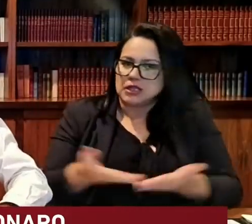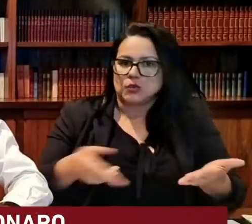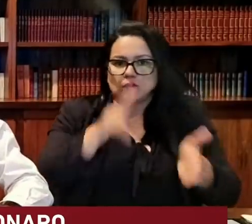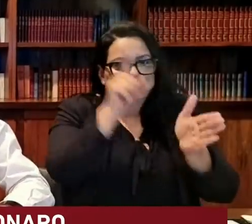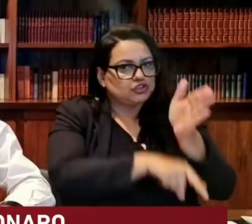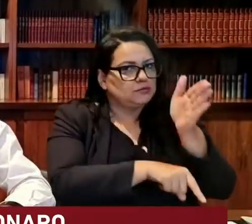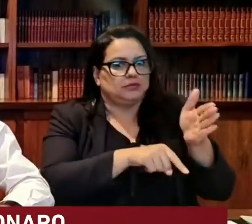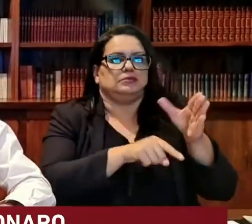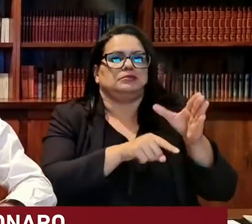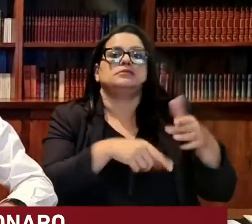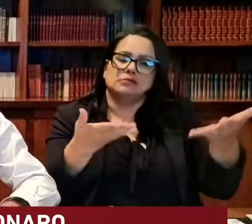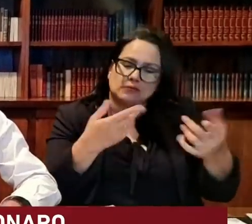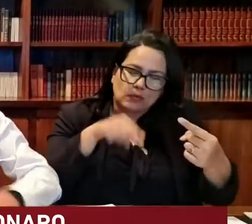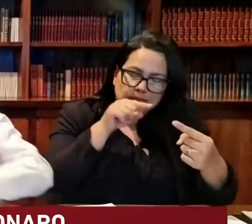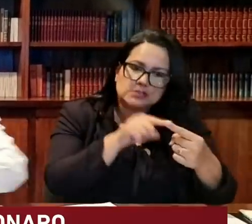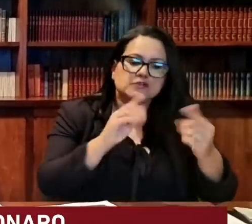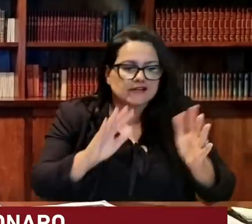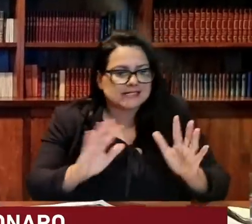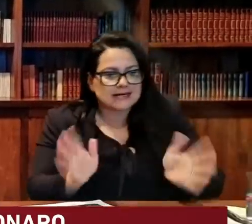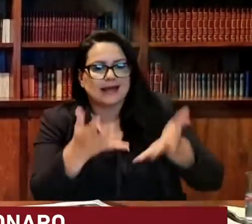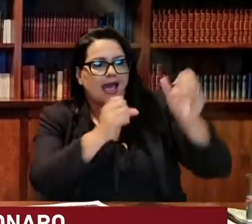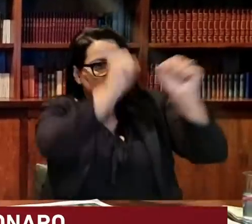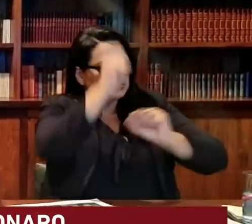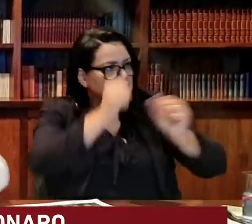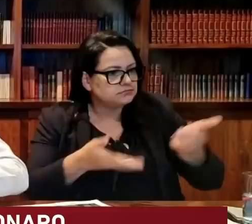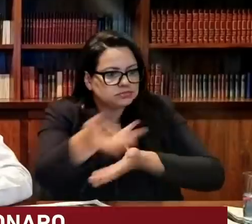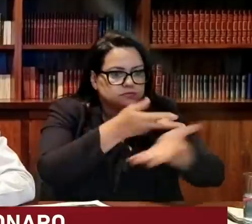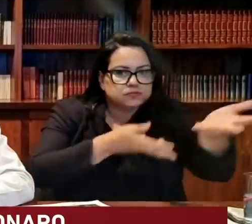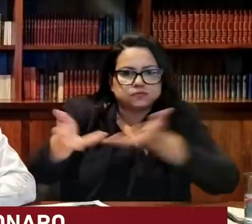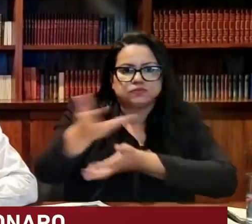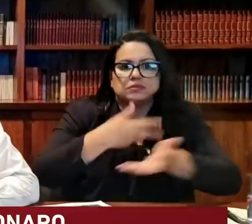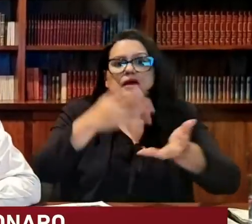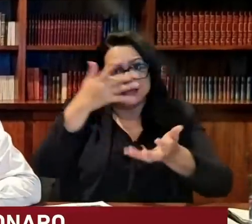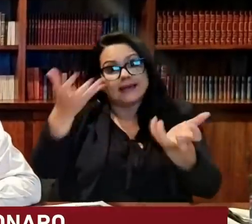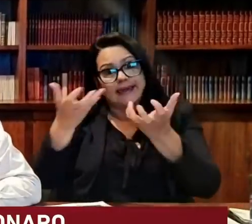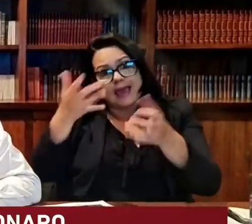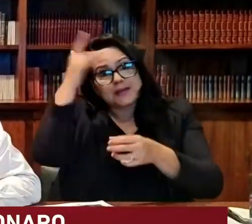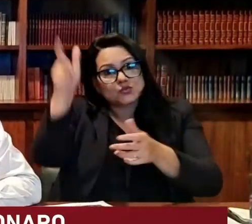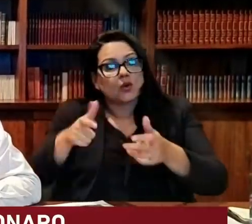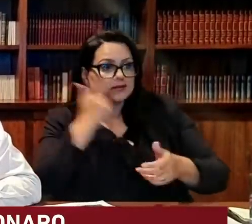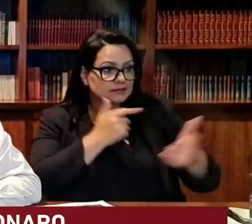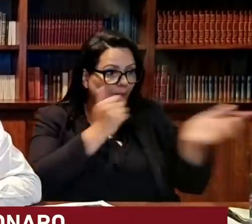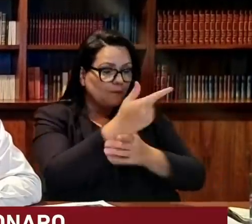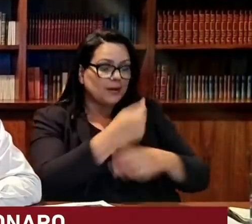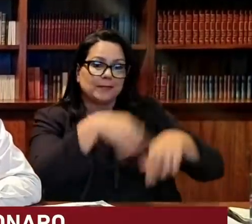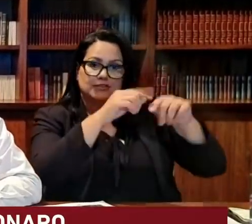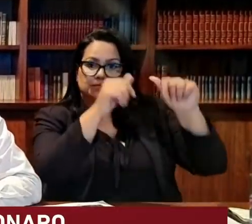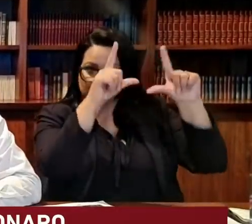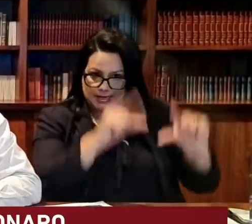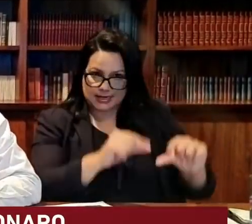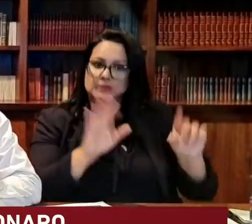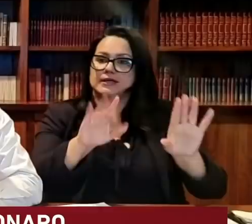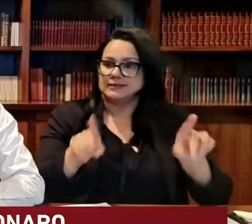gente fomente a indústria, a atividade, não só que as pessoas comprem os produtos mais baratos, mas que a gente